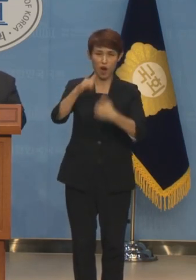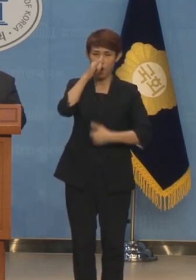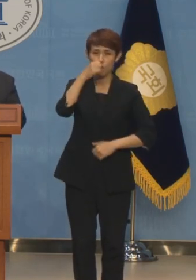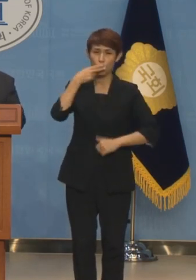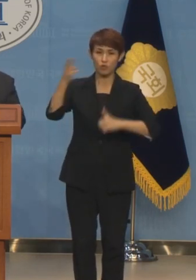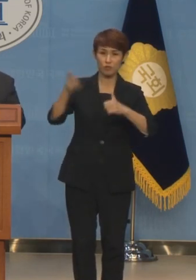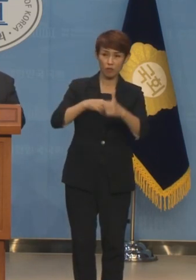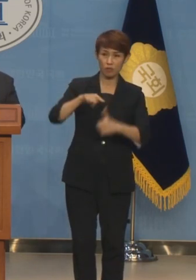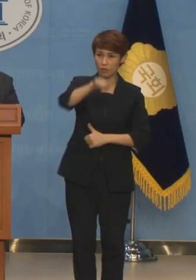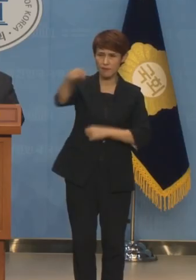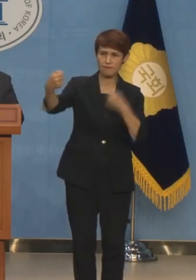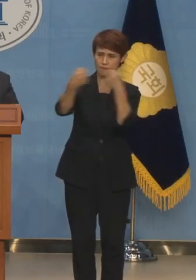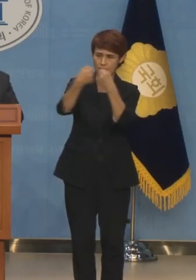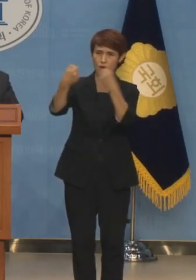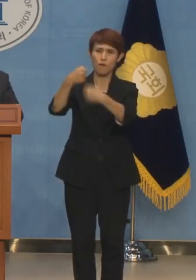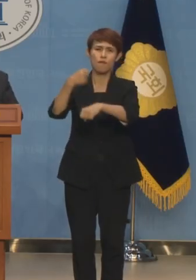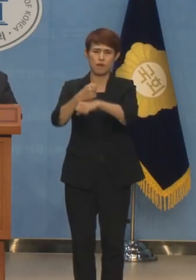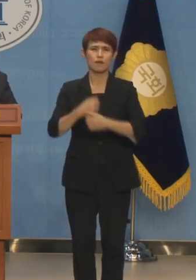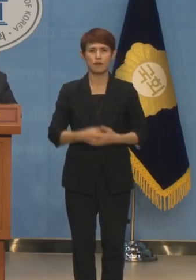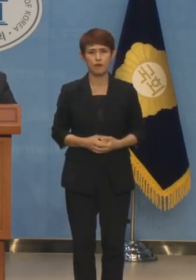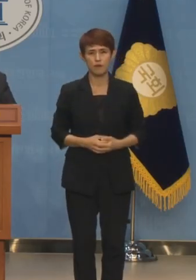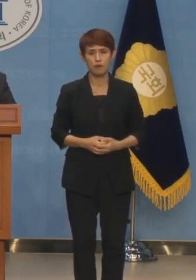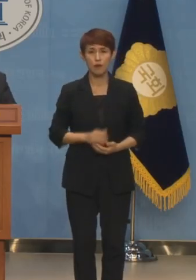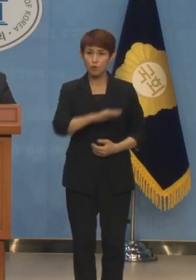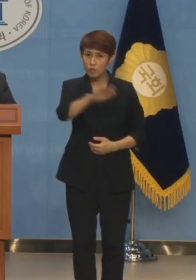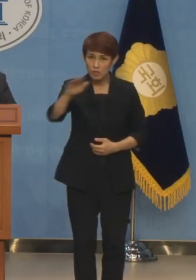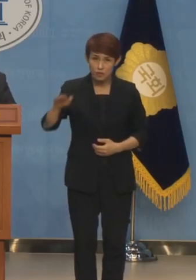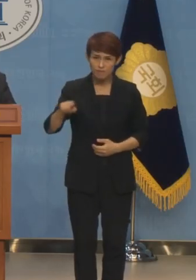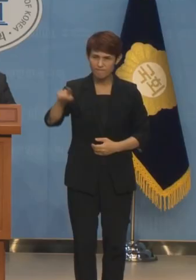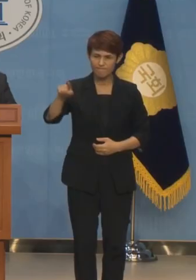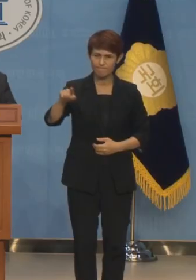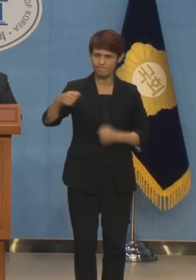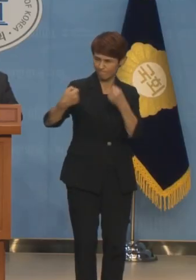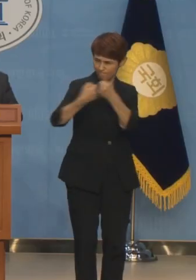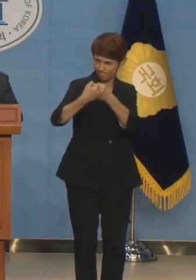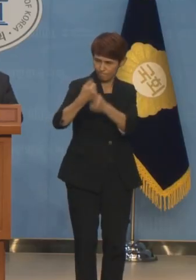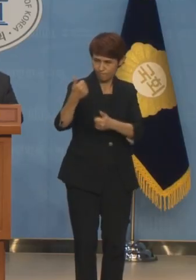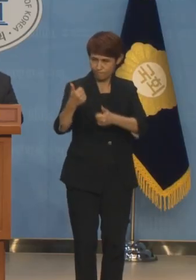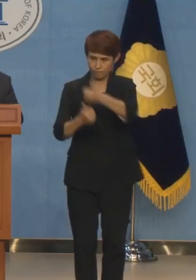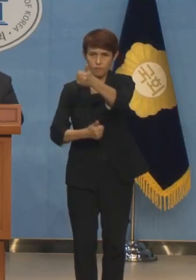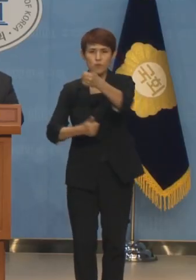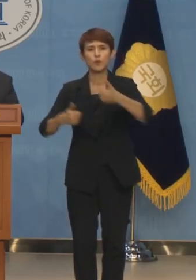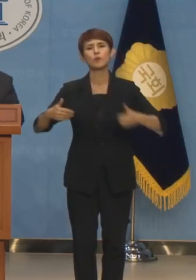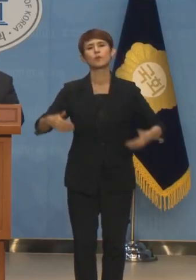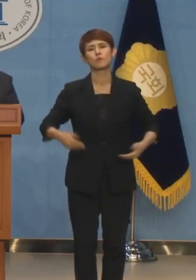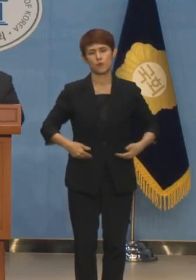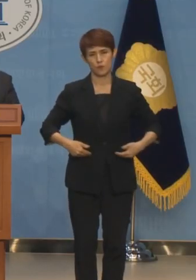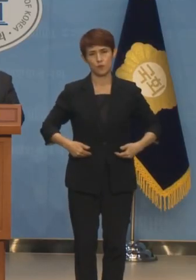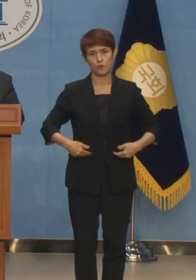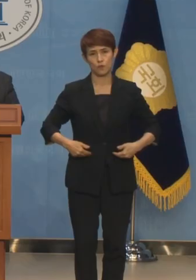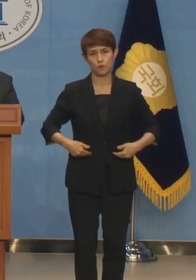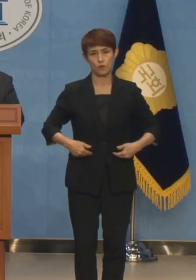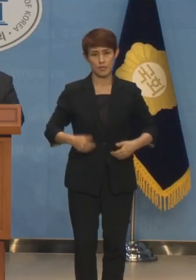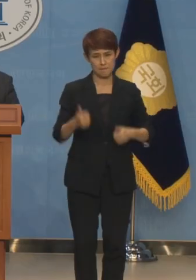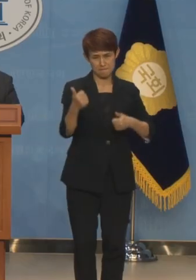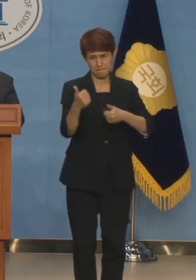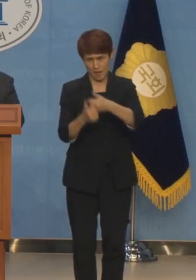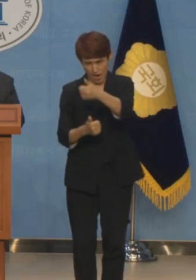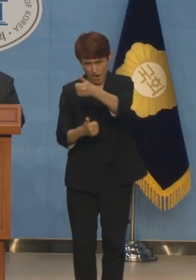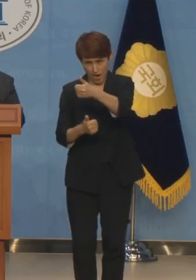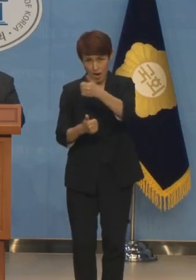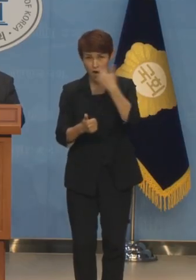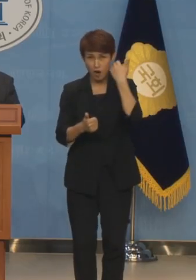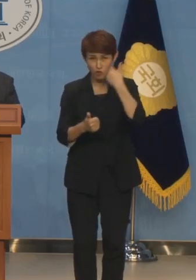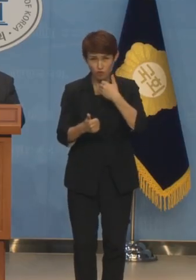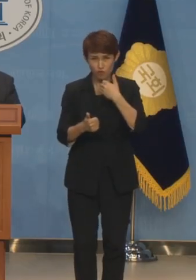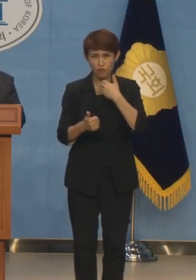도전하는 세력입니다. 우리는 이들과 결연히 싸워 이겨야 합니다. 우리가 이기고 극복해야 할